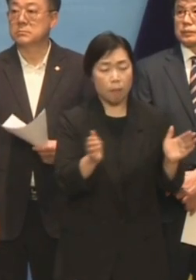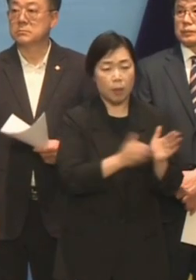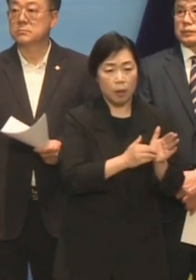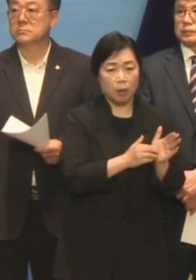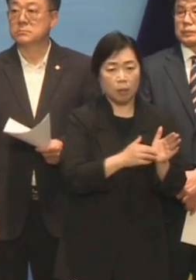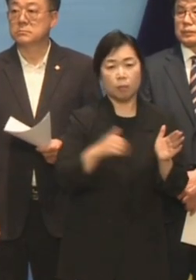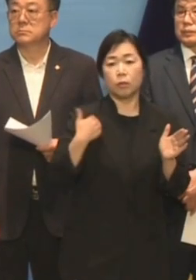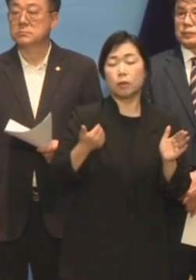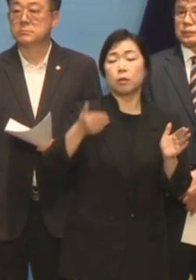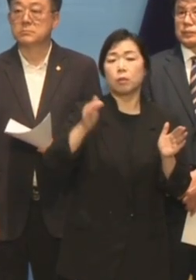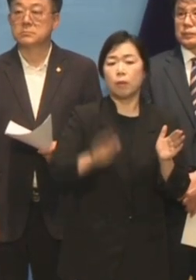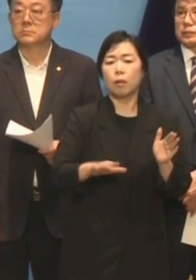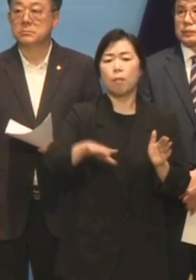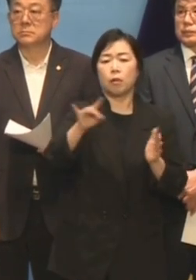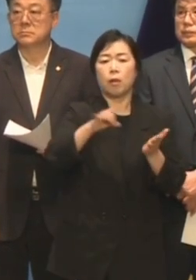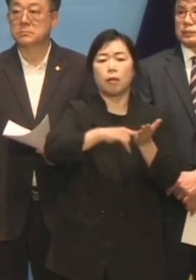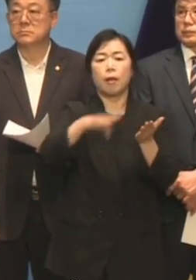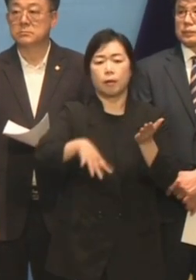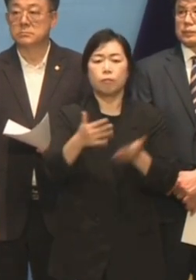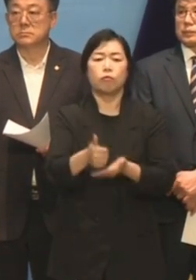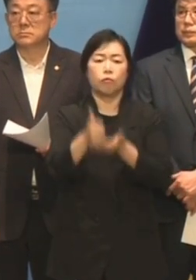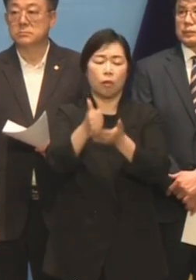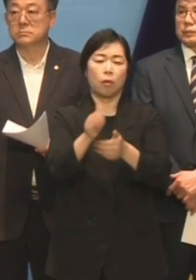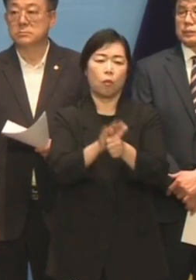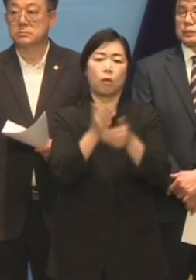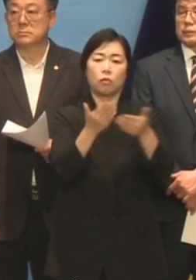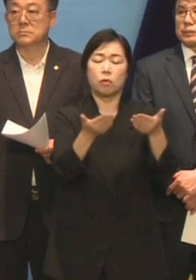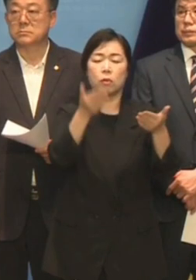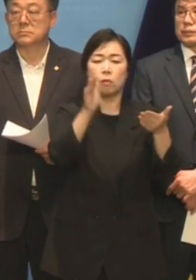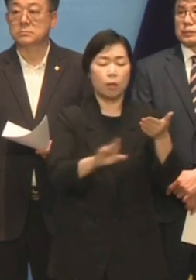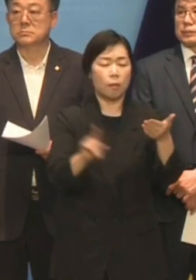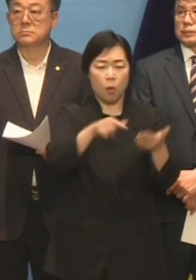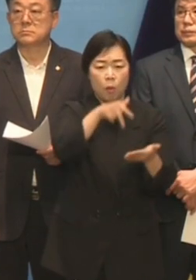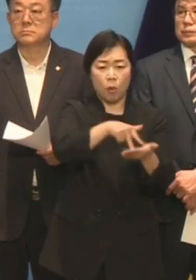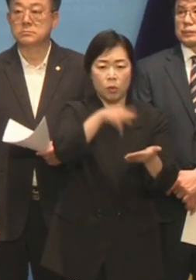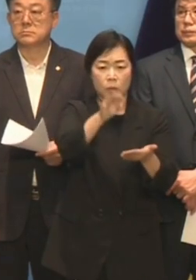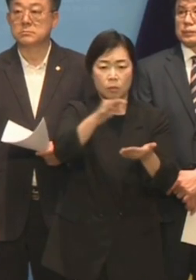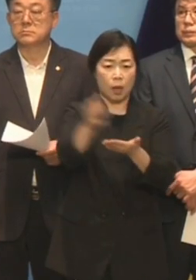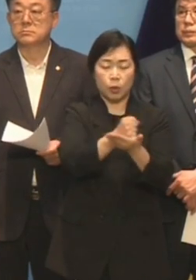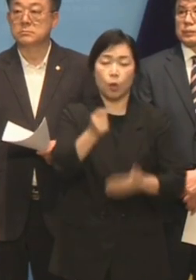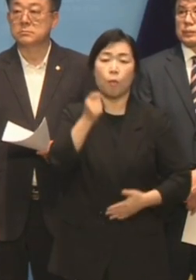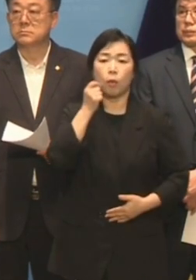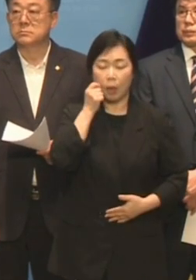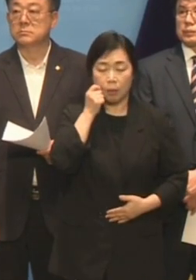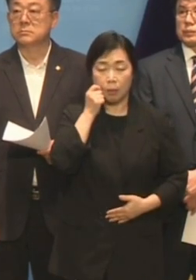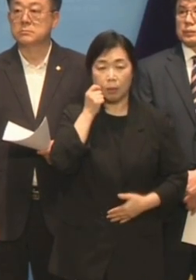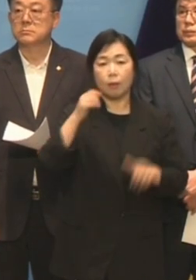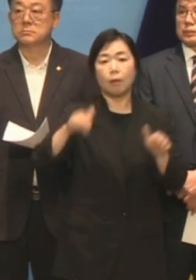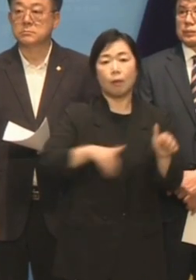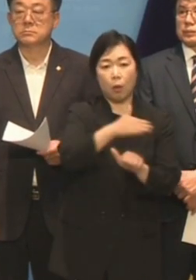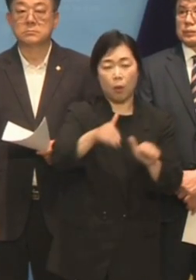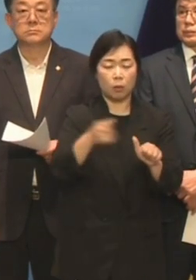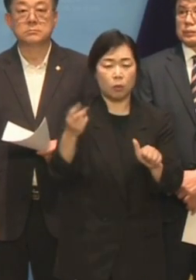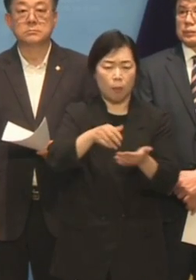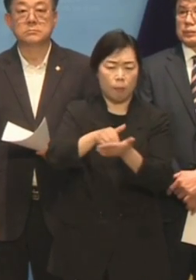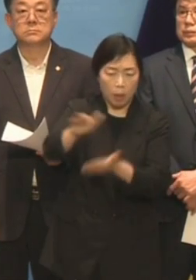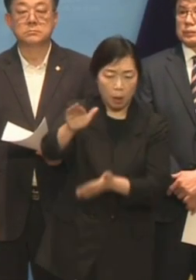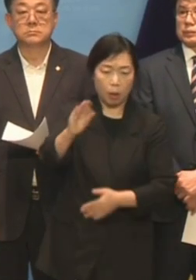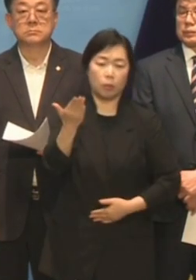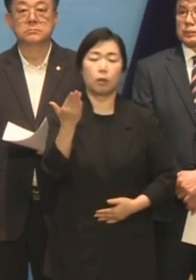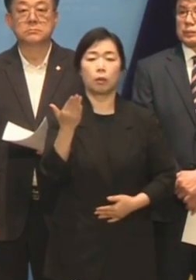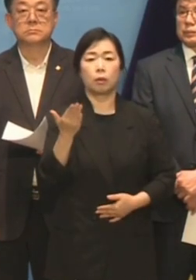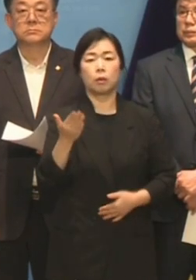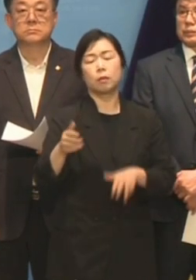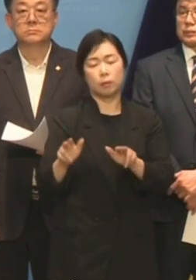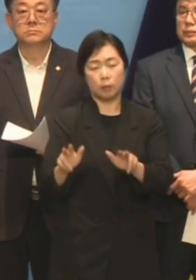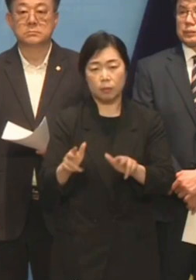재산세와 같은 국세채권이 우선하기 때문에 전혀 한 푼도 보증금을 환수하지 못한 상황에서 쫓겨날 가능성이 상당히 많이